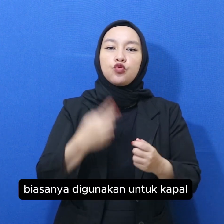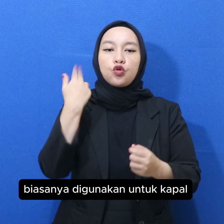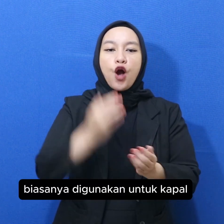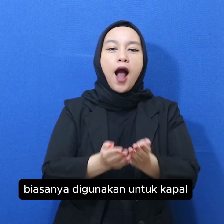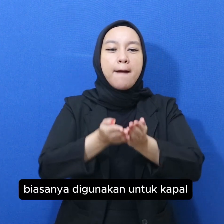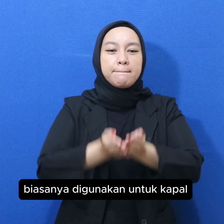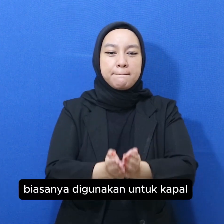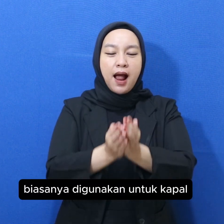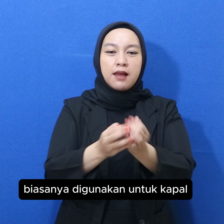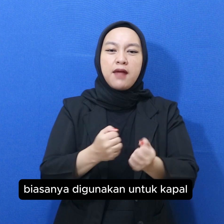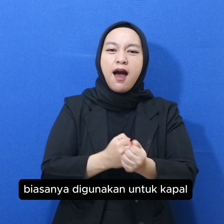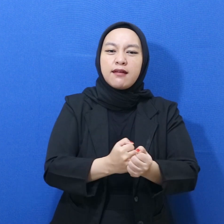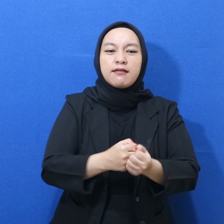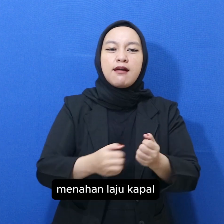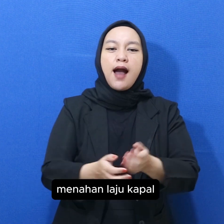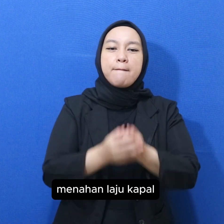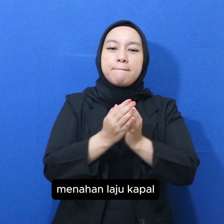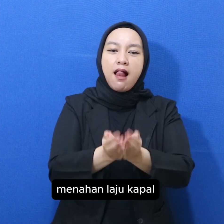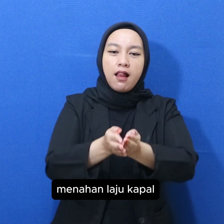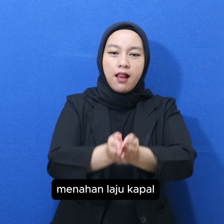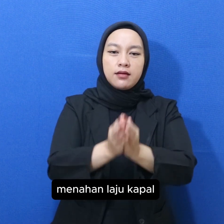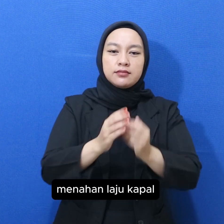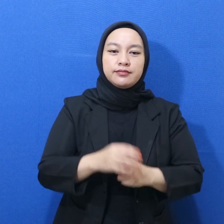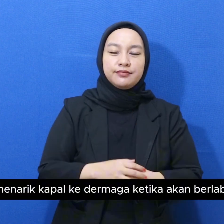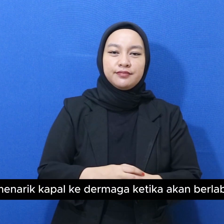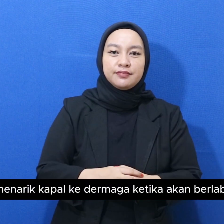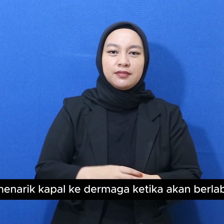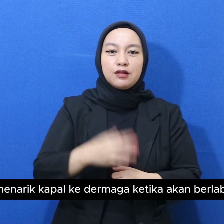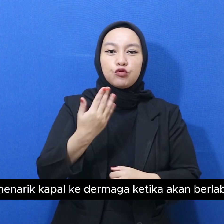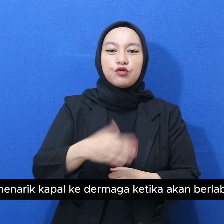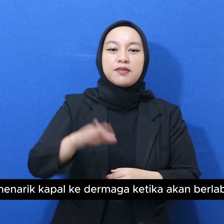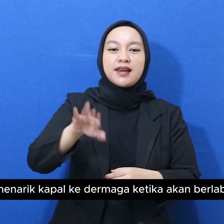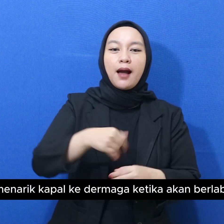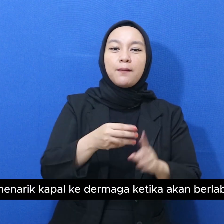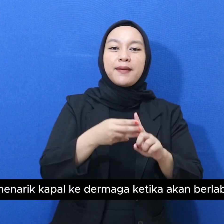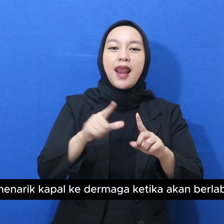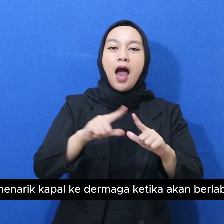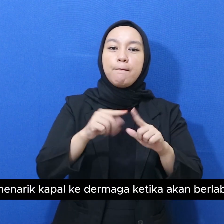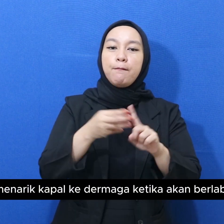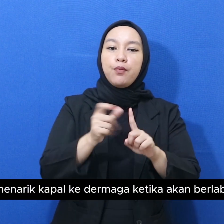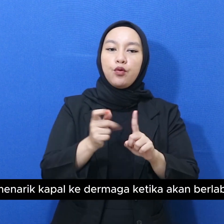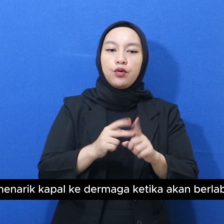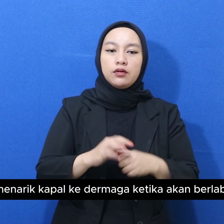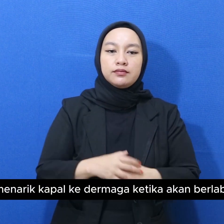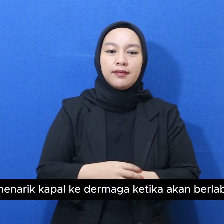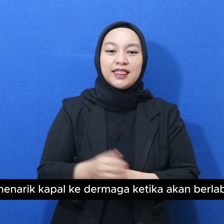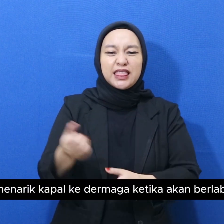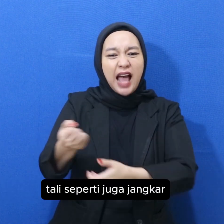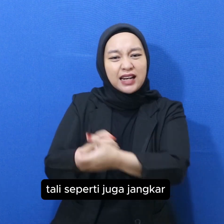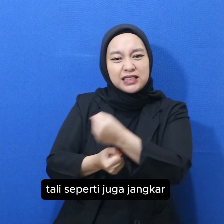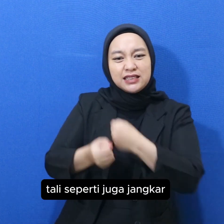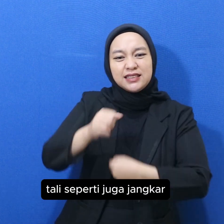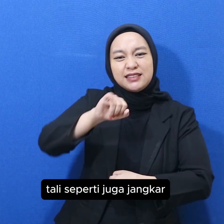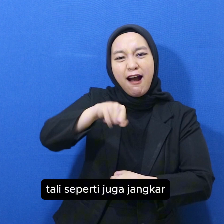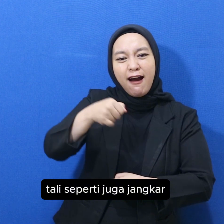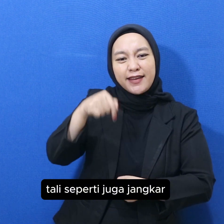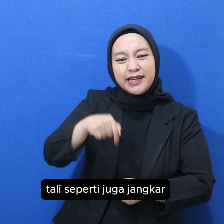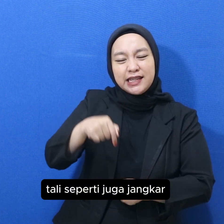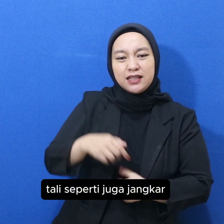kapal, menahan laju kapal dan menarik kapal ke dermaga ketika akan berlabuh. Tali, seperti juga